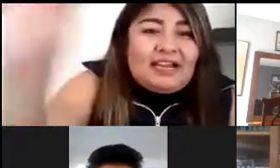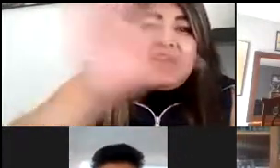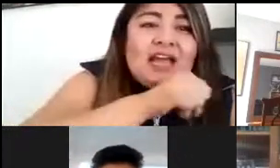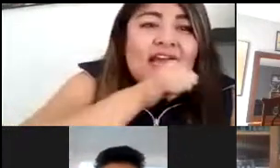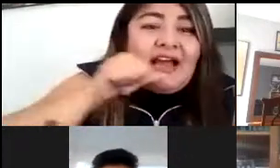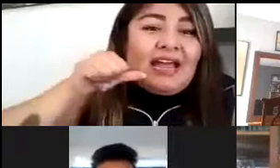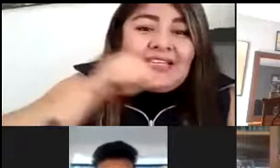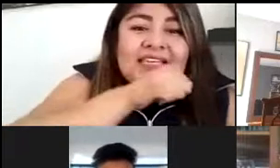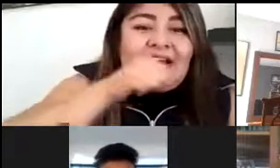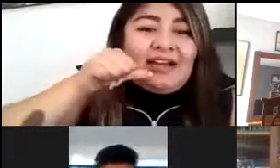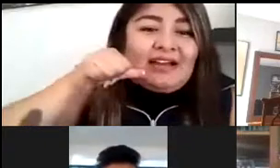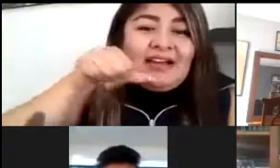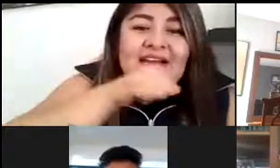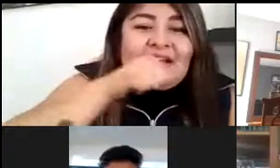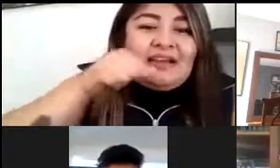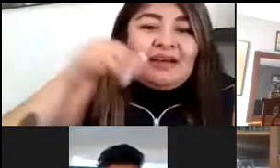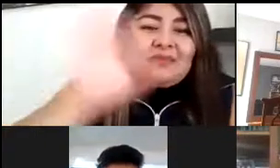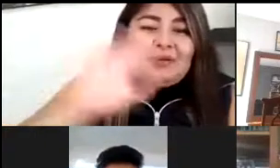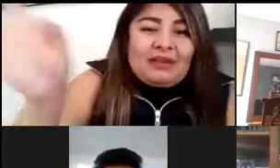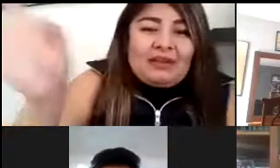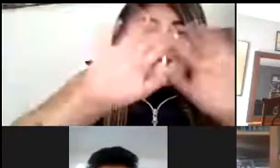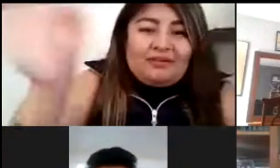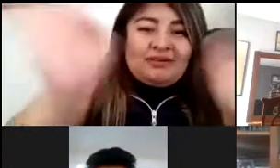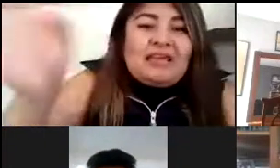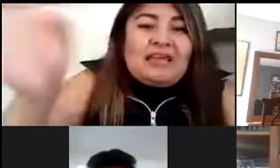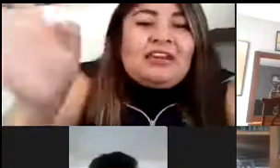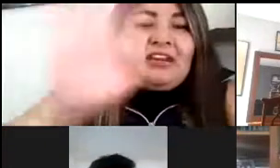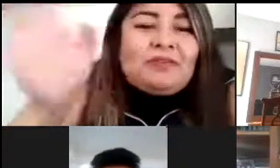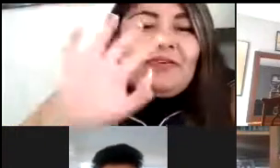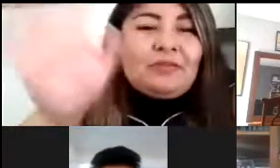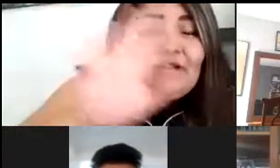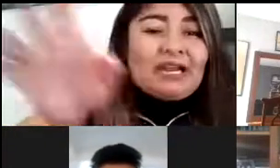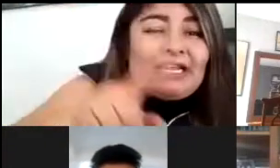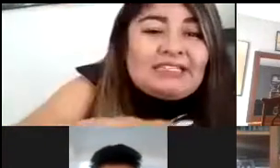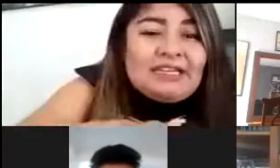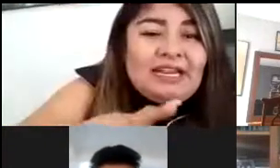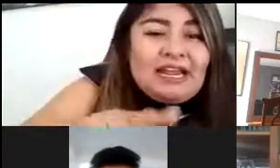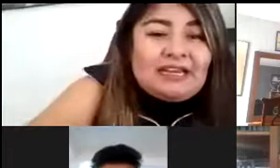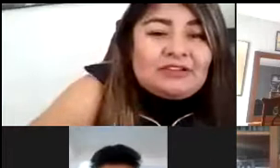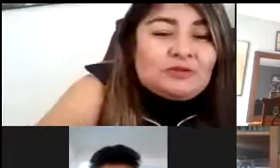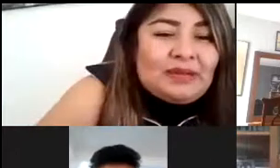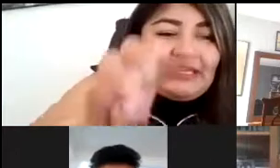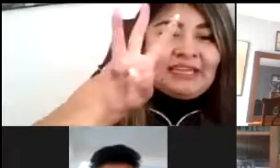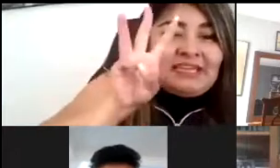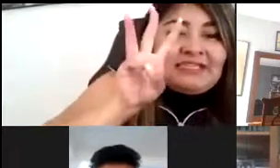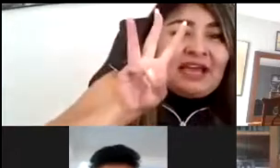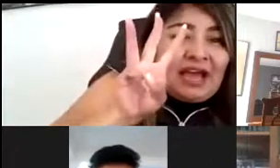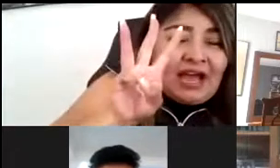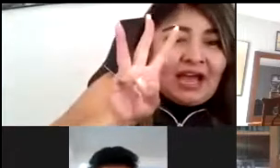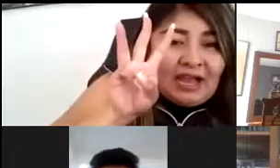Alicia! Alicia, mueve la mano. Quiero que por favor localicen en sus